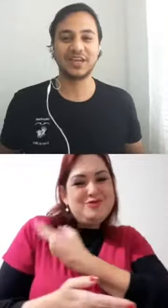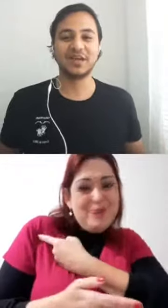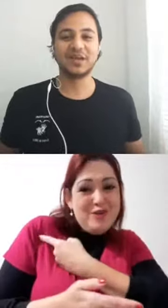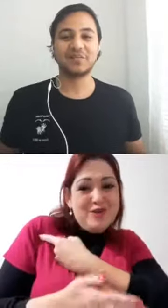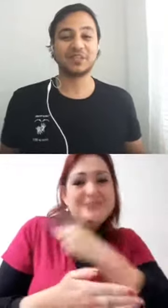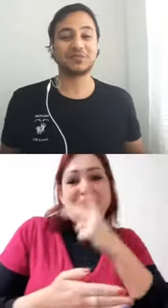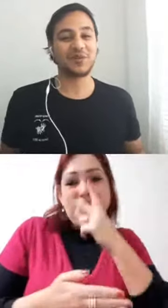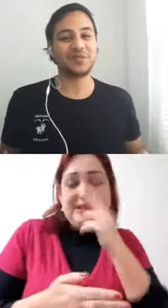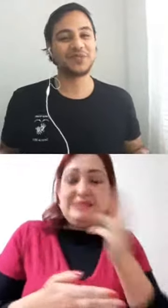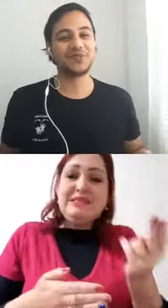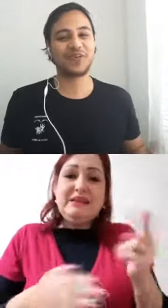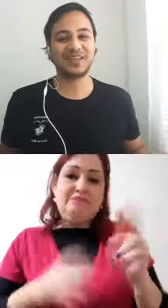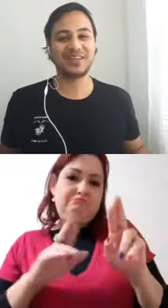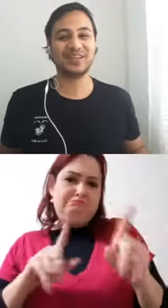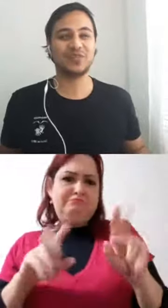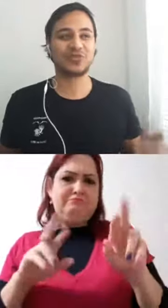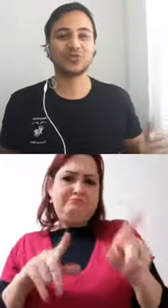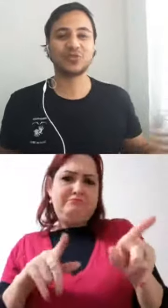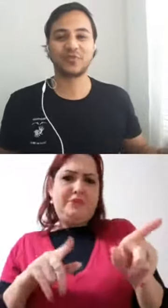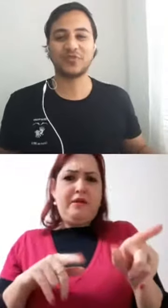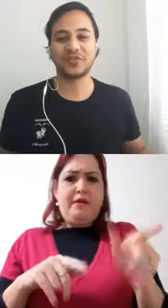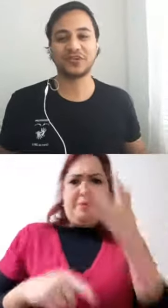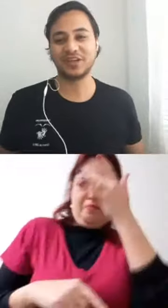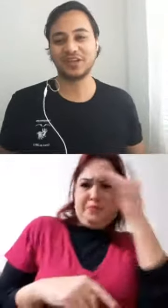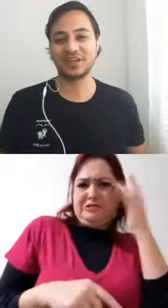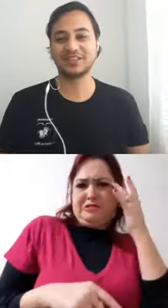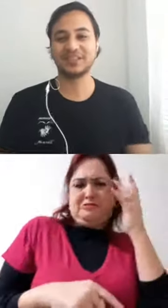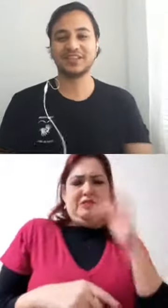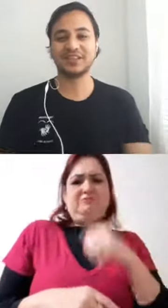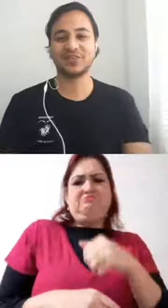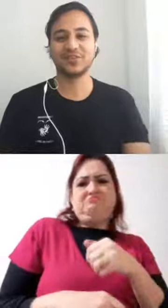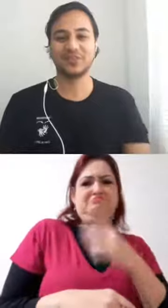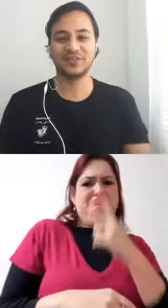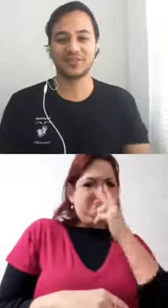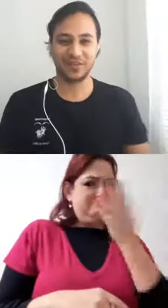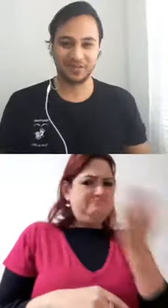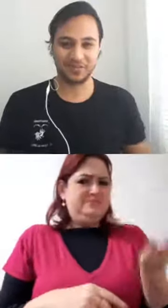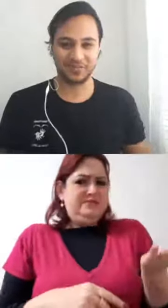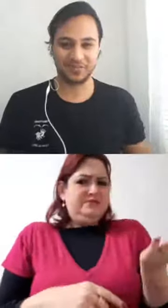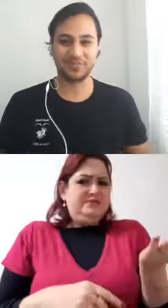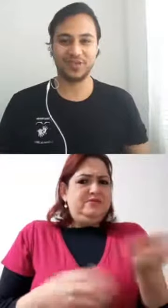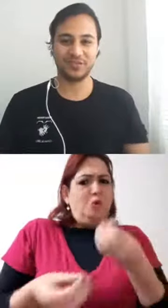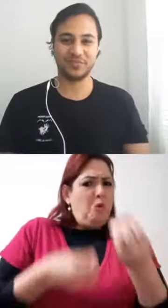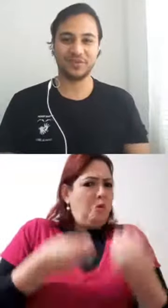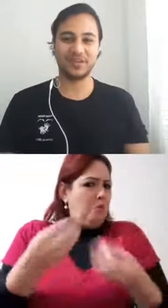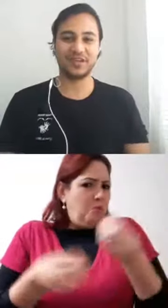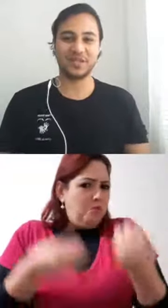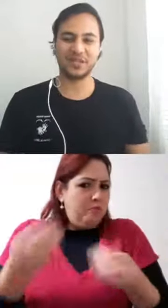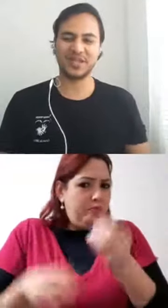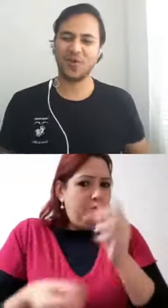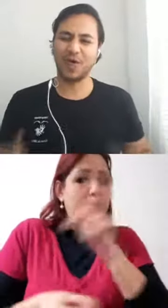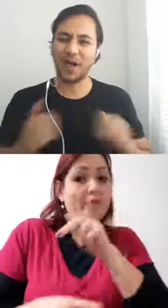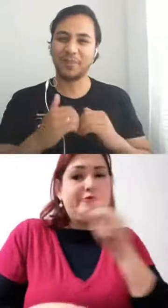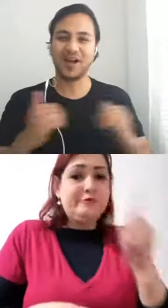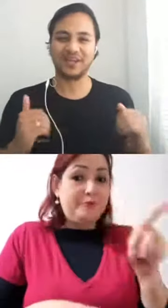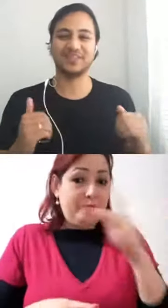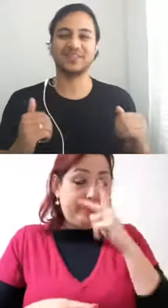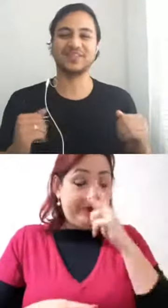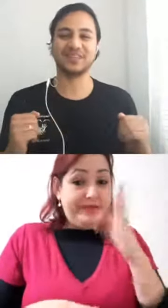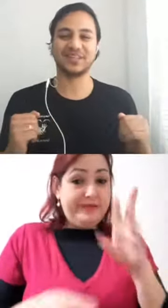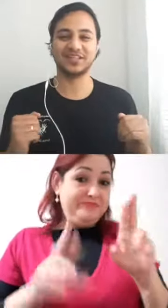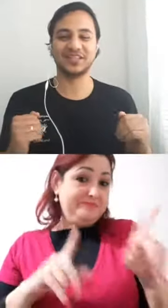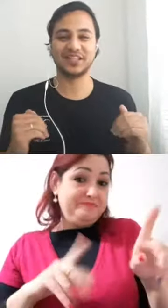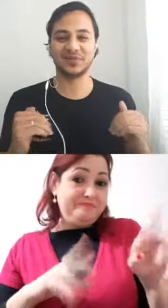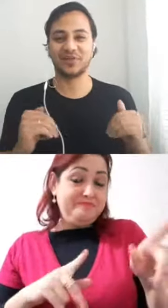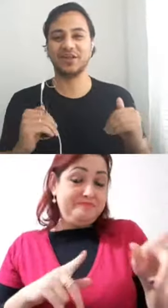ser, mas uma forma diferente do que os outros professores são tratados dentro do ambiente escolar. por exemplo. A gente é algo à parte.